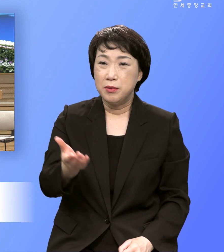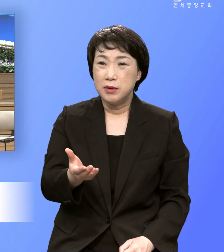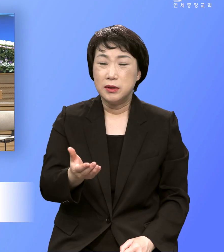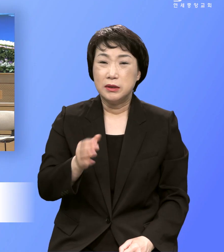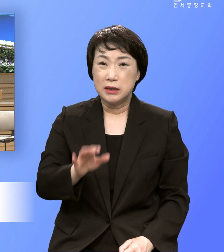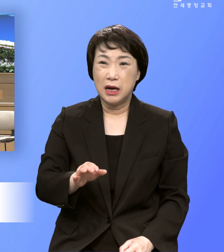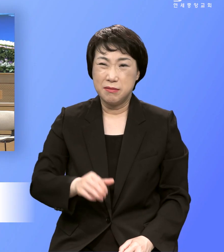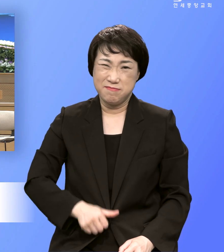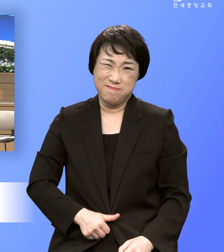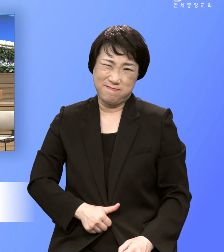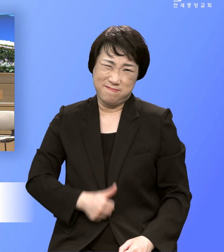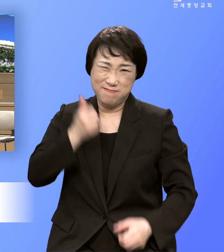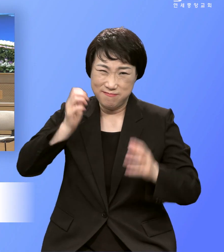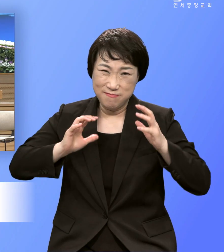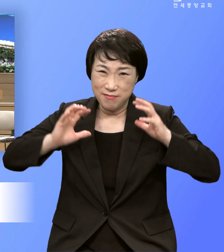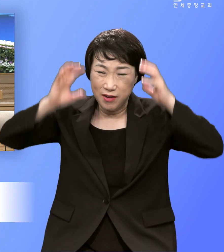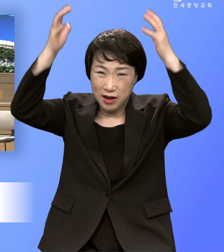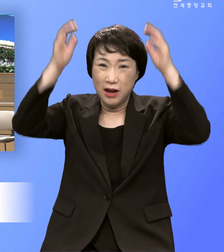격한 분노라